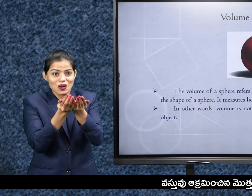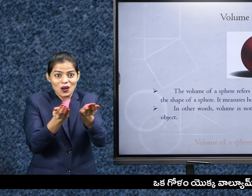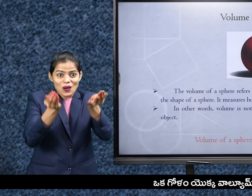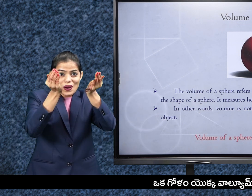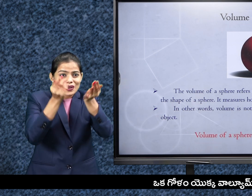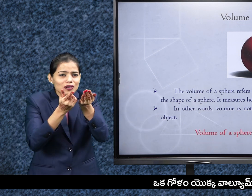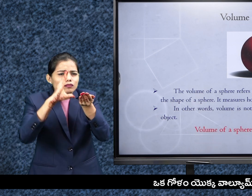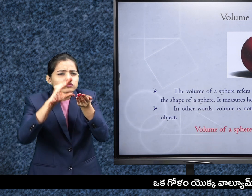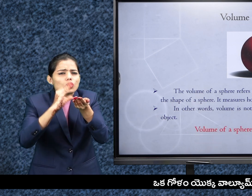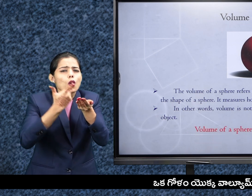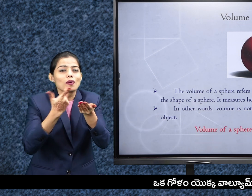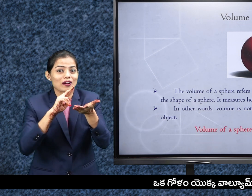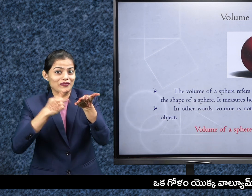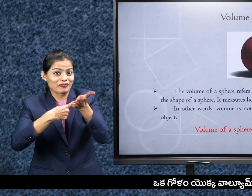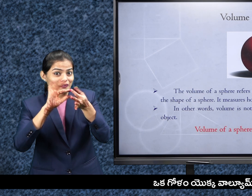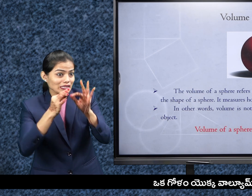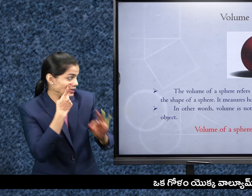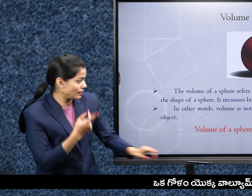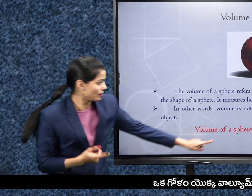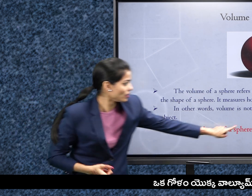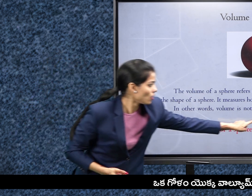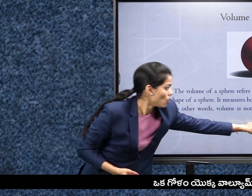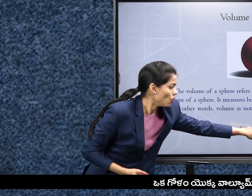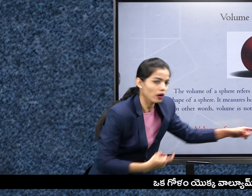ఒక గోళం యొక్క వాల్యూమ్ 4/3 πr³.